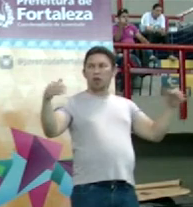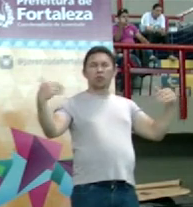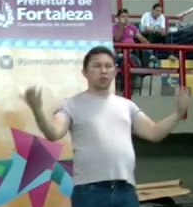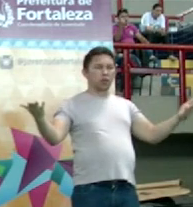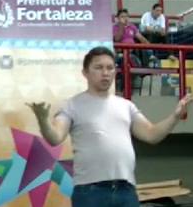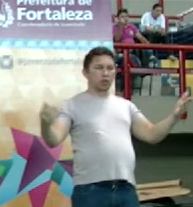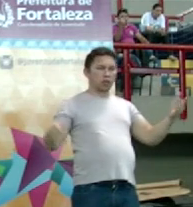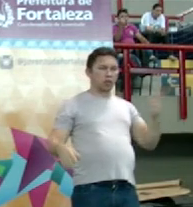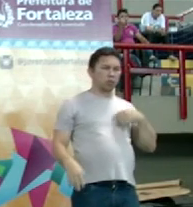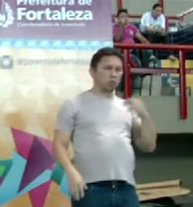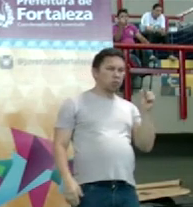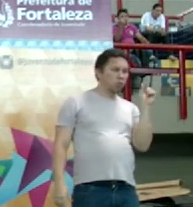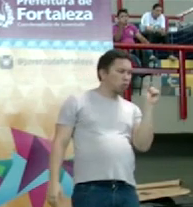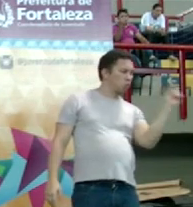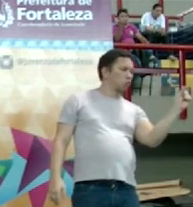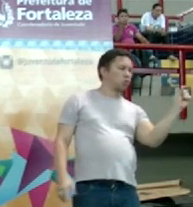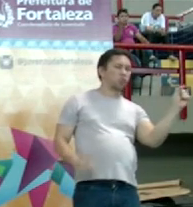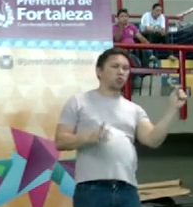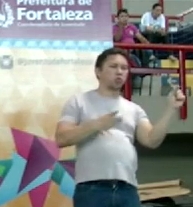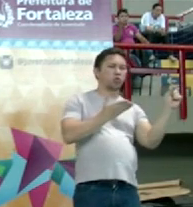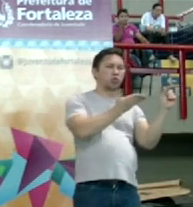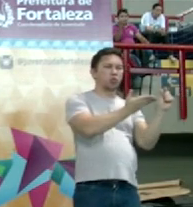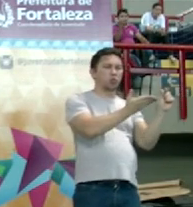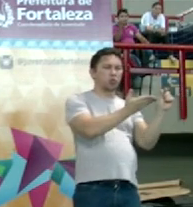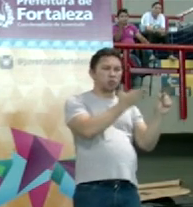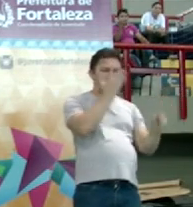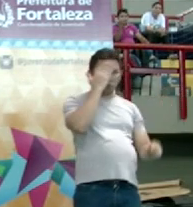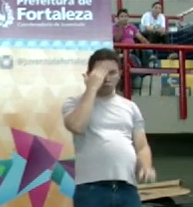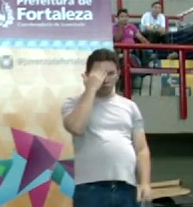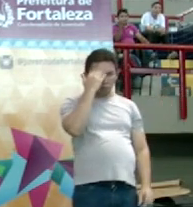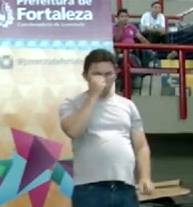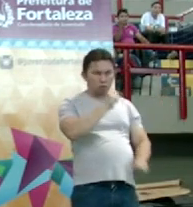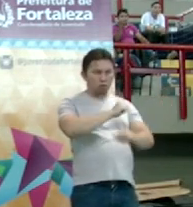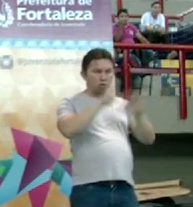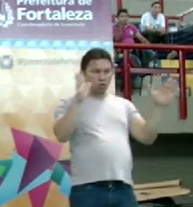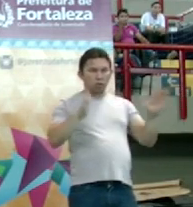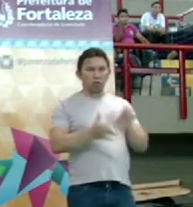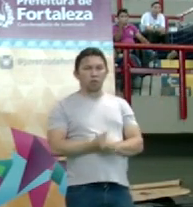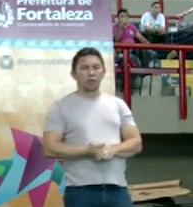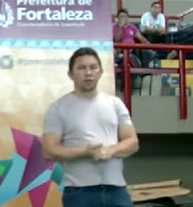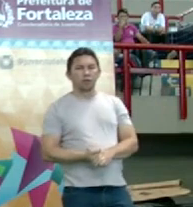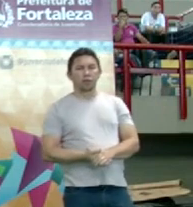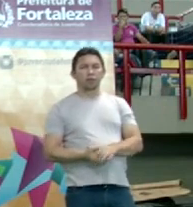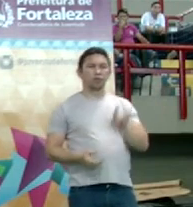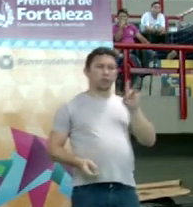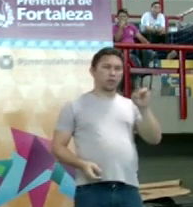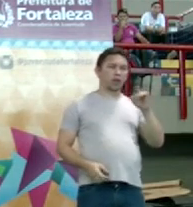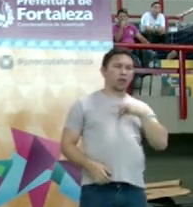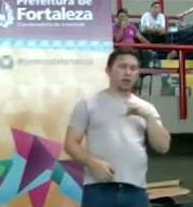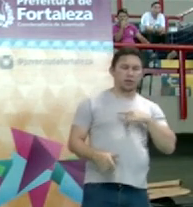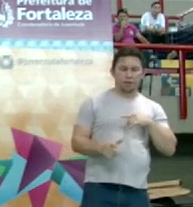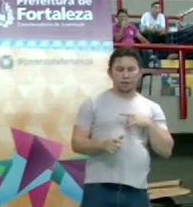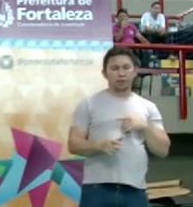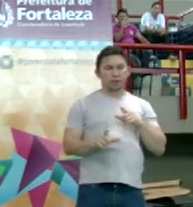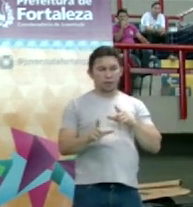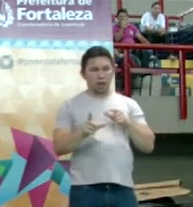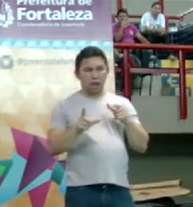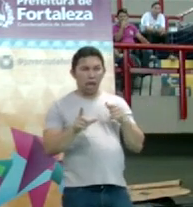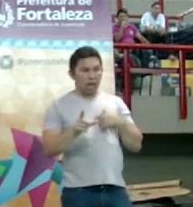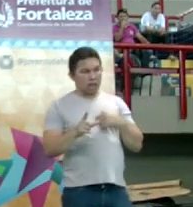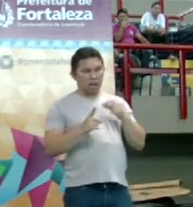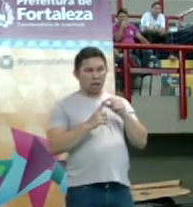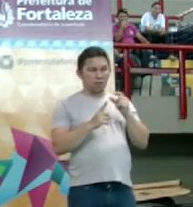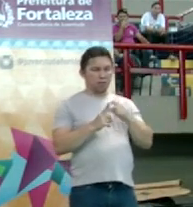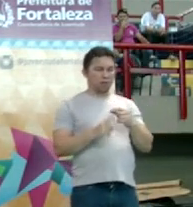completa, existe uma sílaba. Entenderam? Agora, se a palavra tiver só uma sílaba, se eu